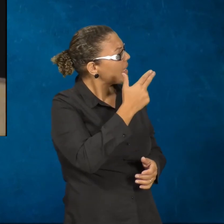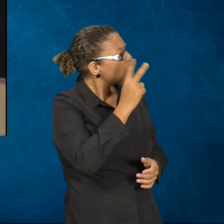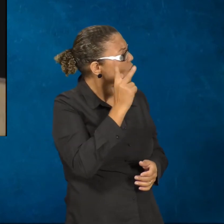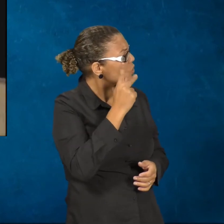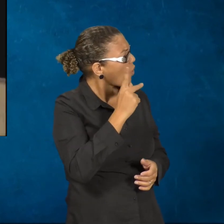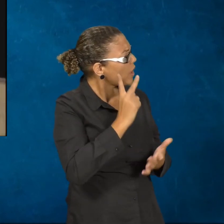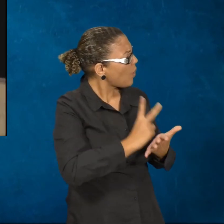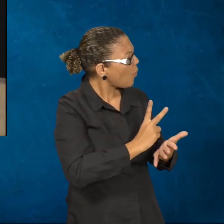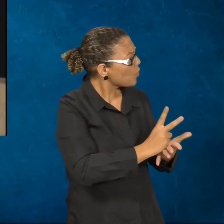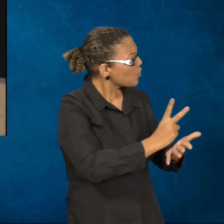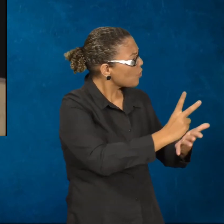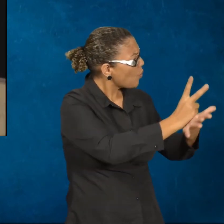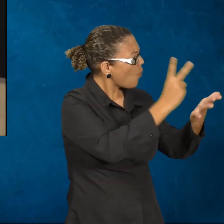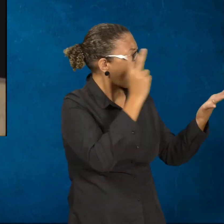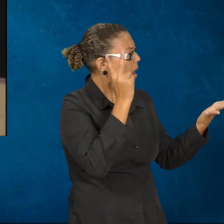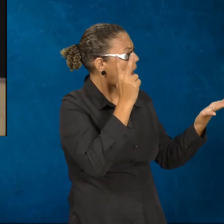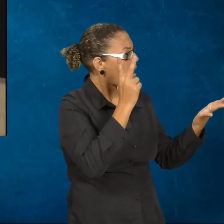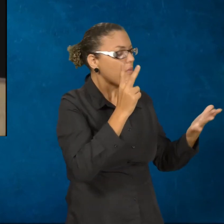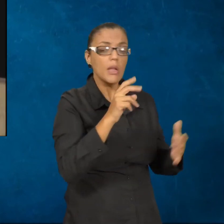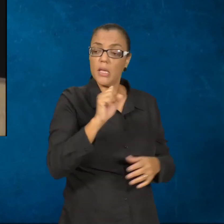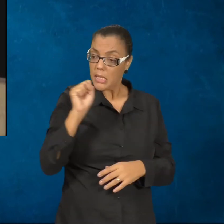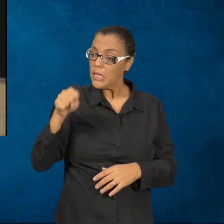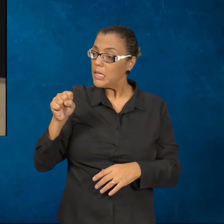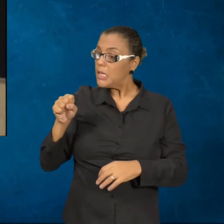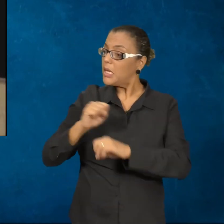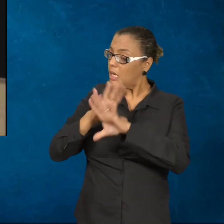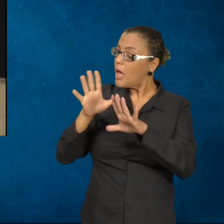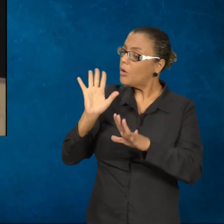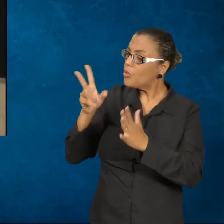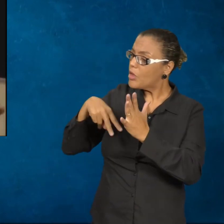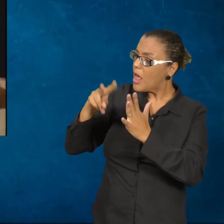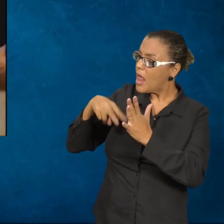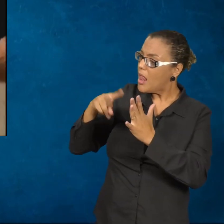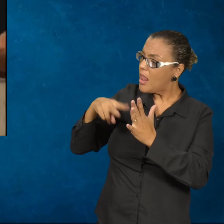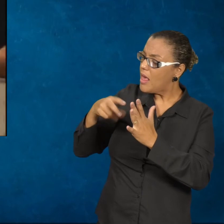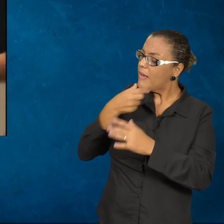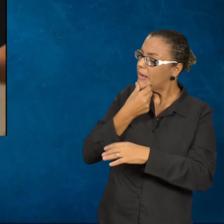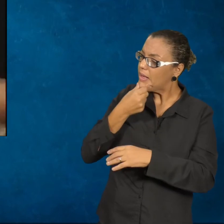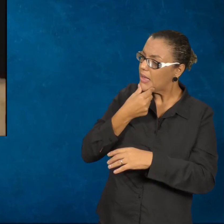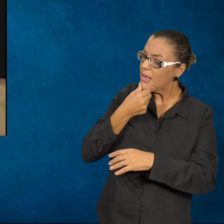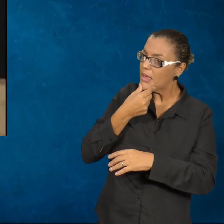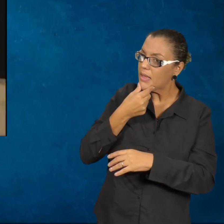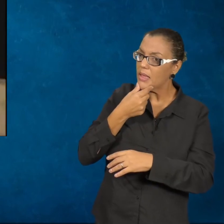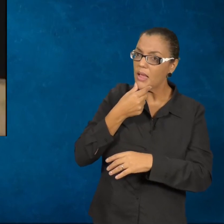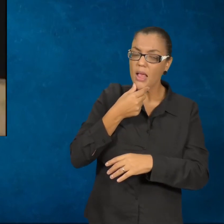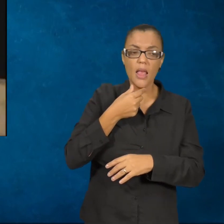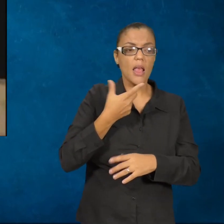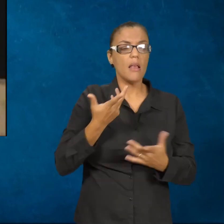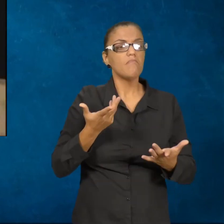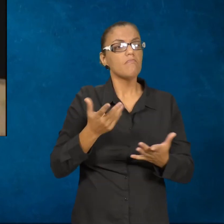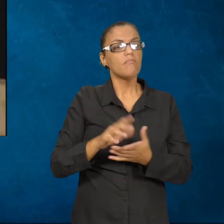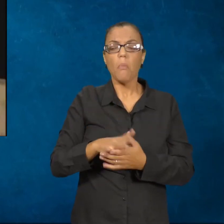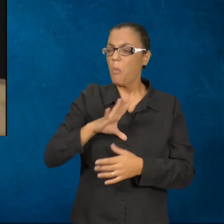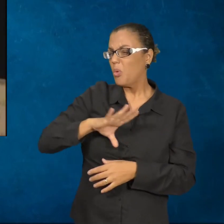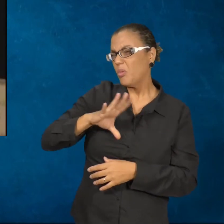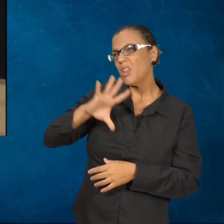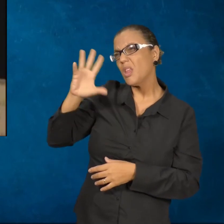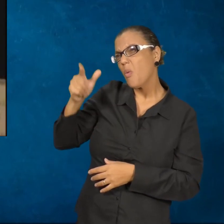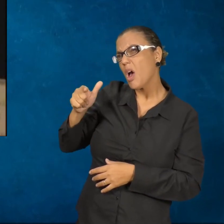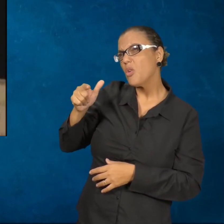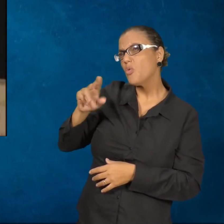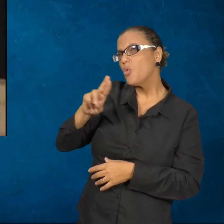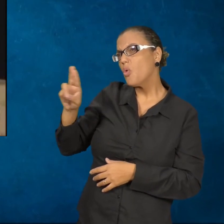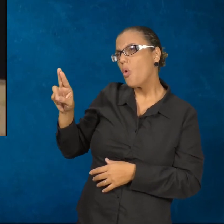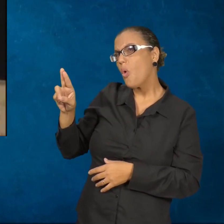Falei, já li em inglês. The Lord of the Rings. Falei, em português deve ser o Senhor dos Anéis, o Mestre dos Anéis. Ou compra para mim. Falei, vamos